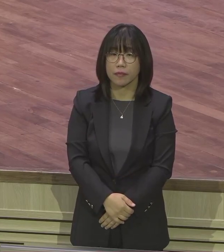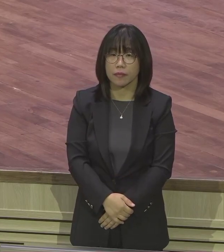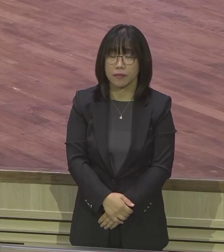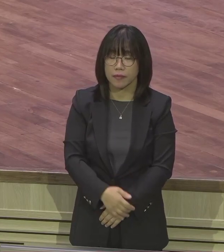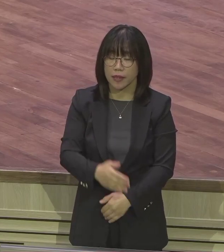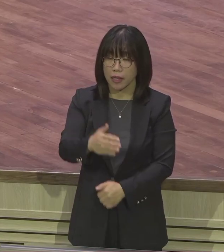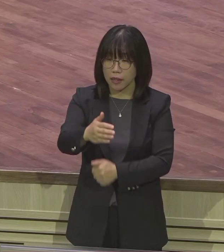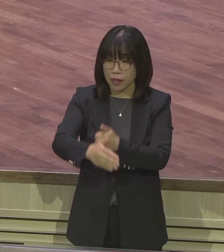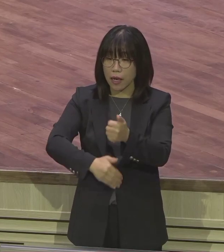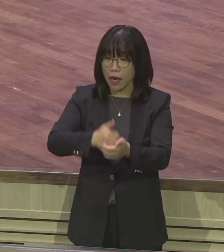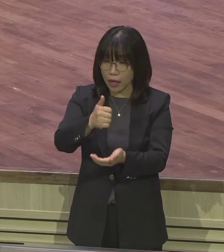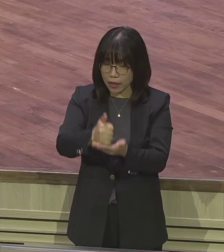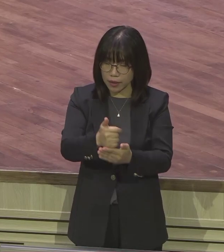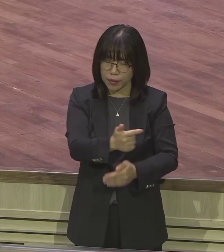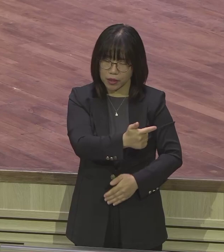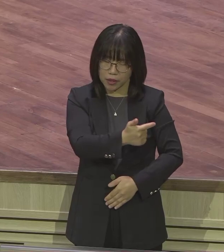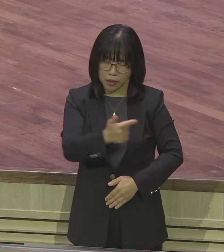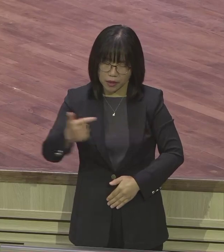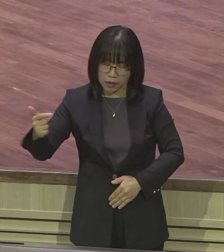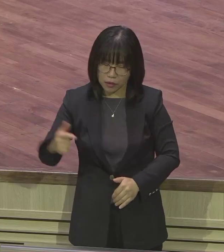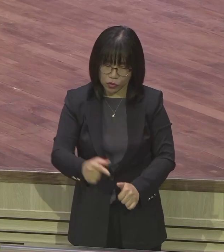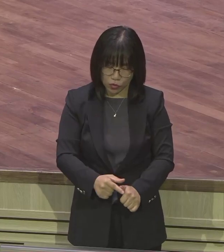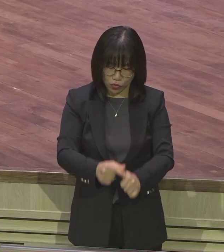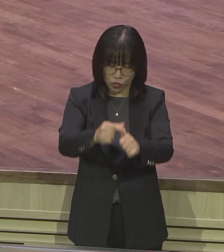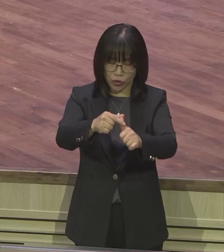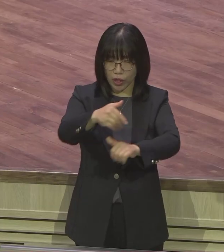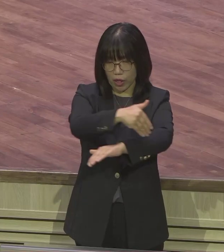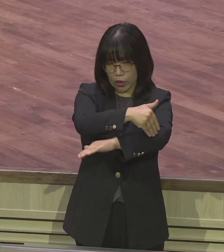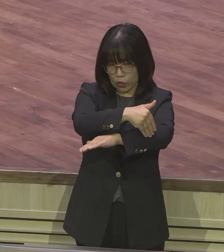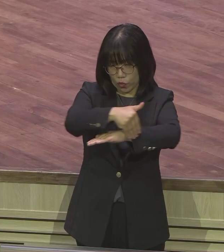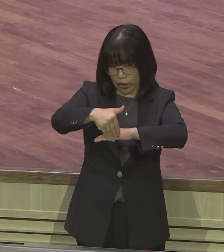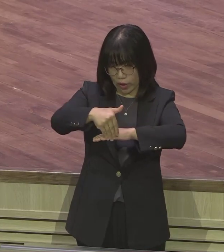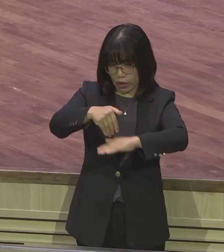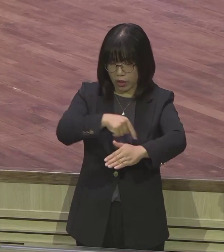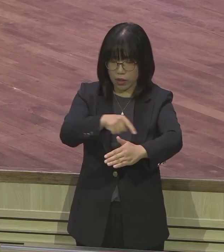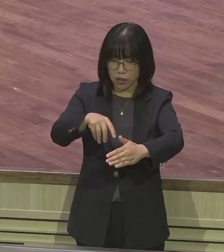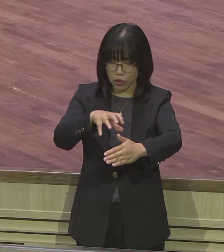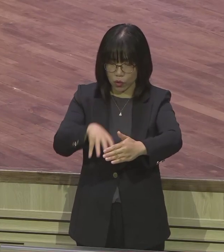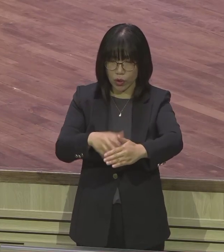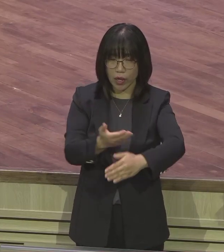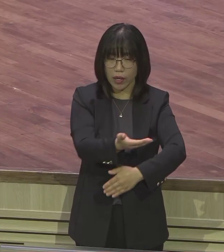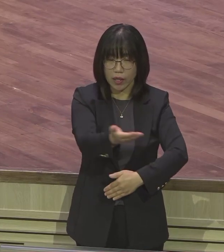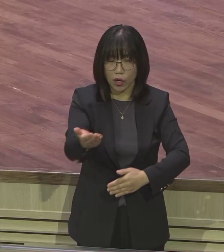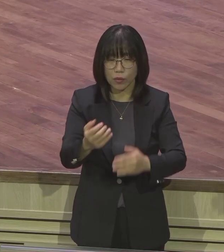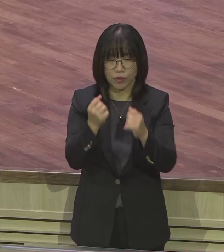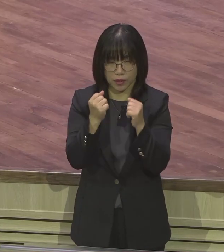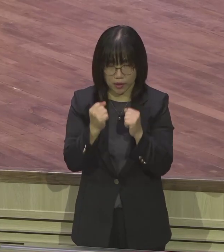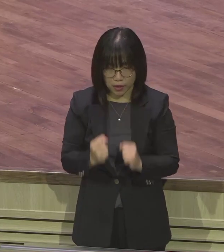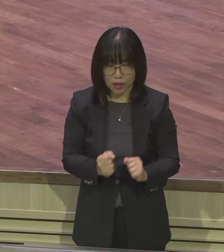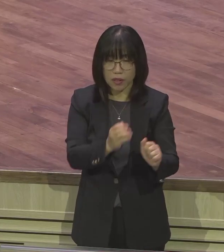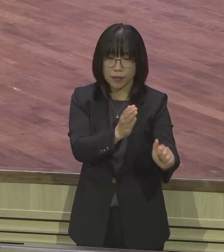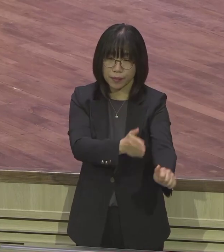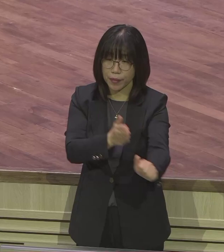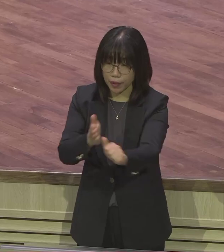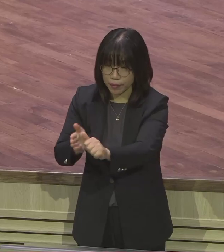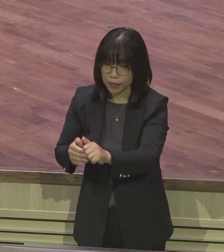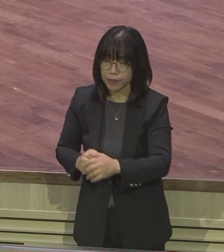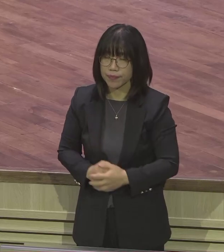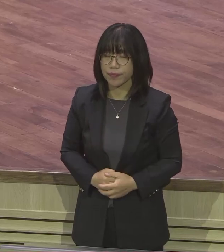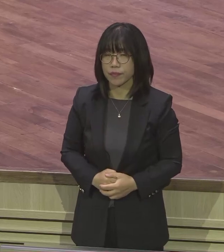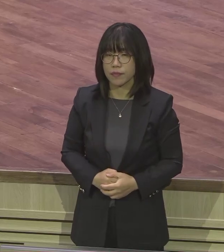하나님의 큰 구원의 계획 속에 여러분 있기를 바랍니다. 특별히 지금